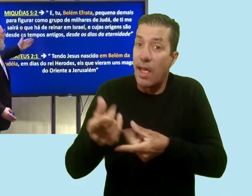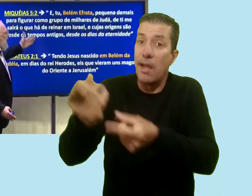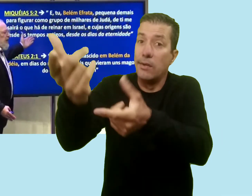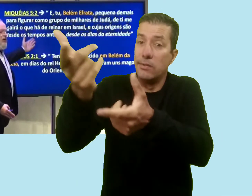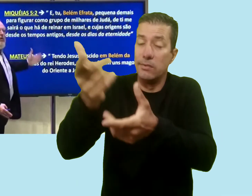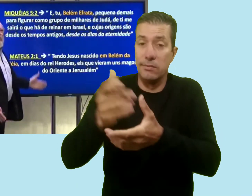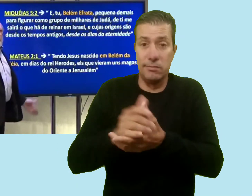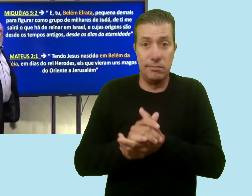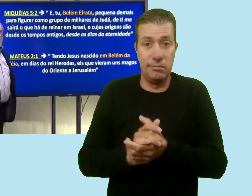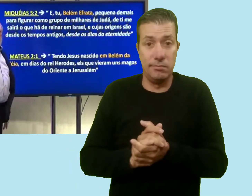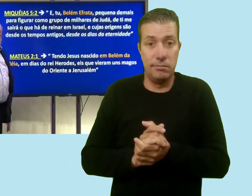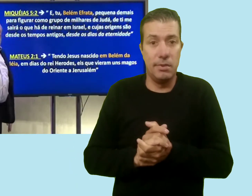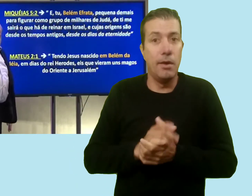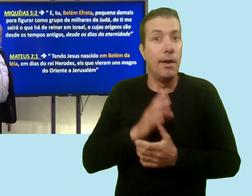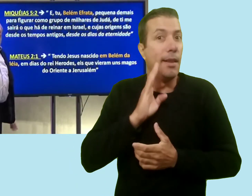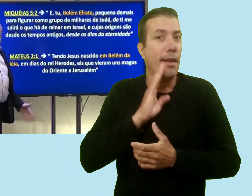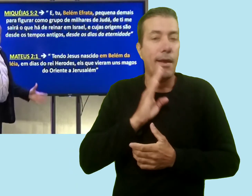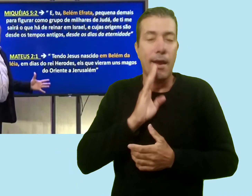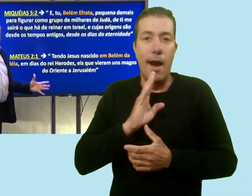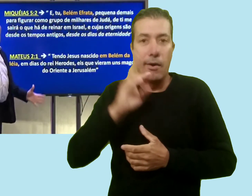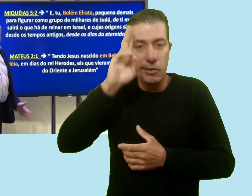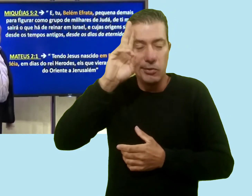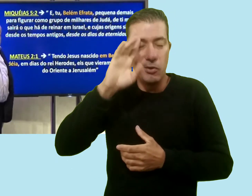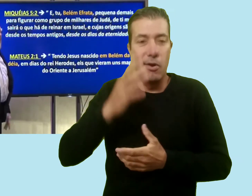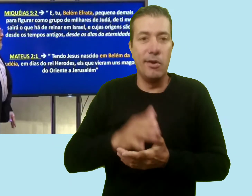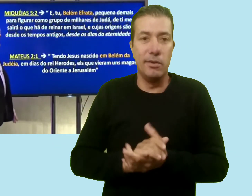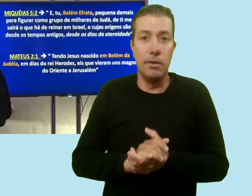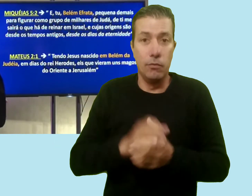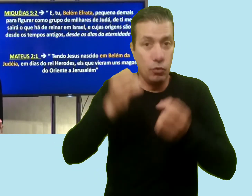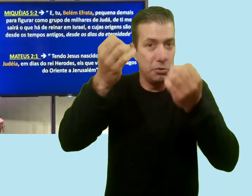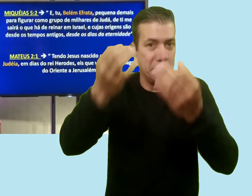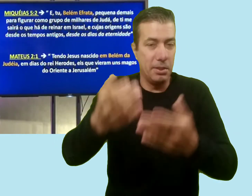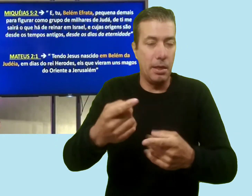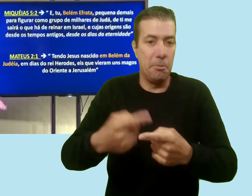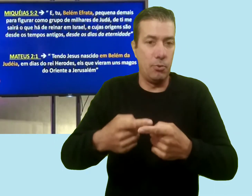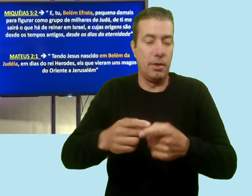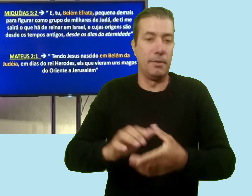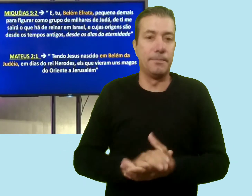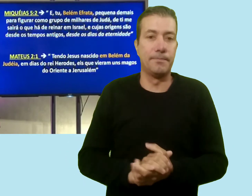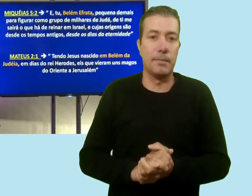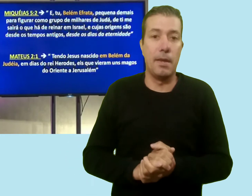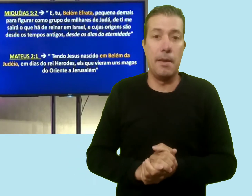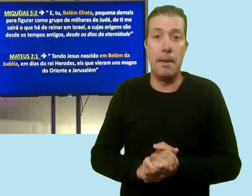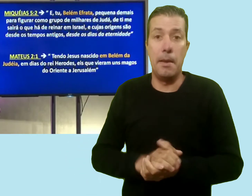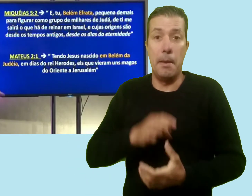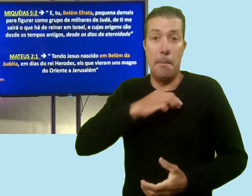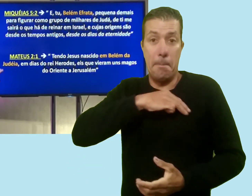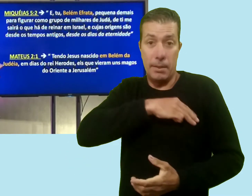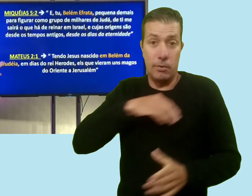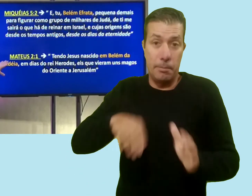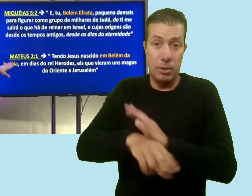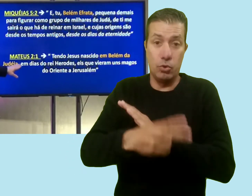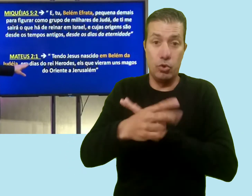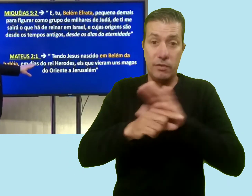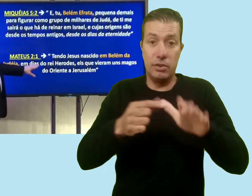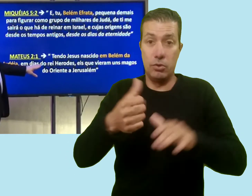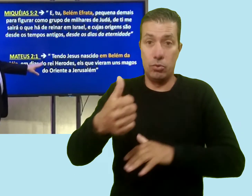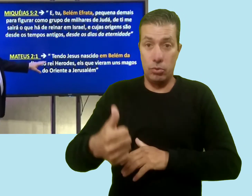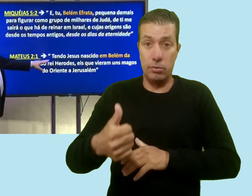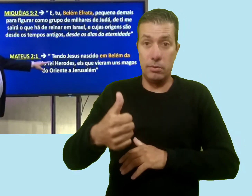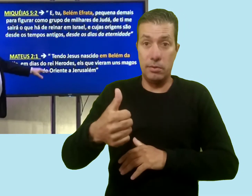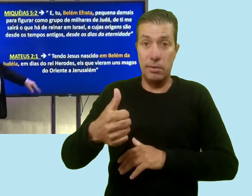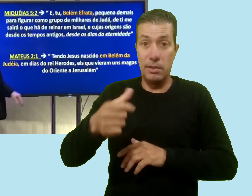é eterno. Eu acho essa história muito legal. Já vou te explicar porque eu acho legal. Mateus